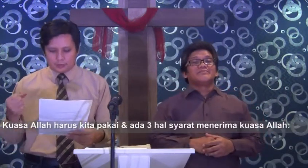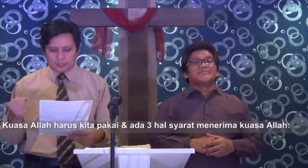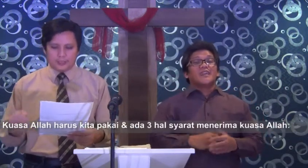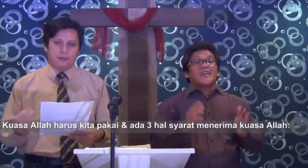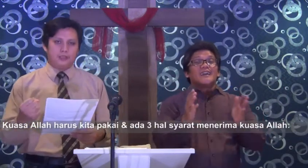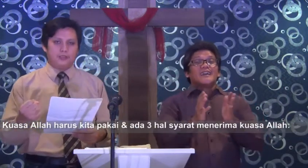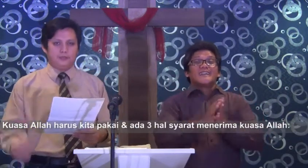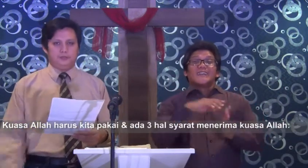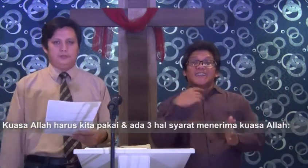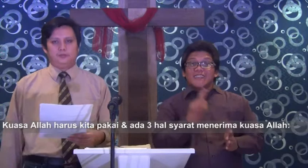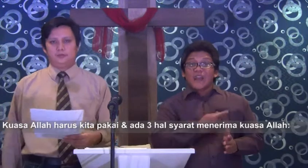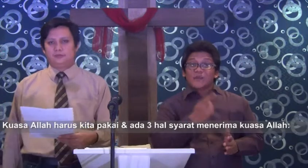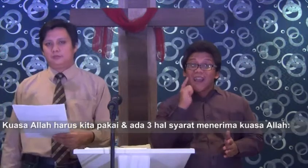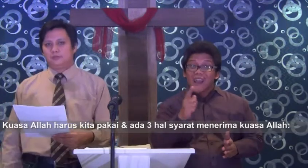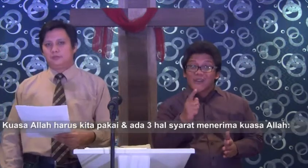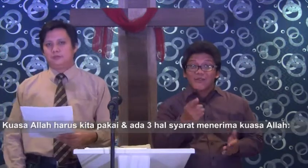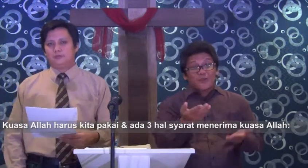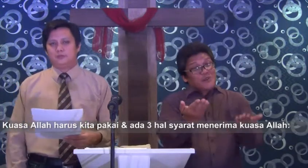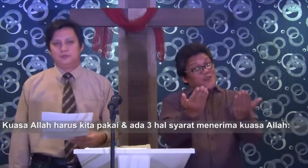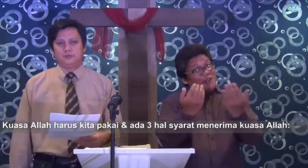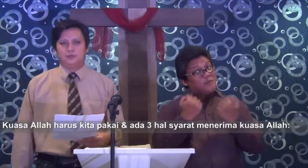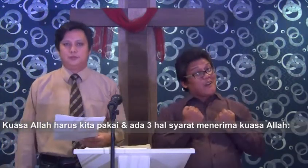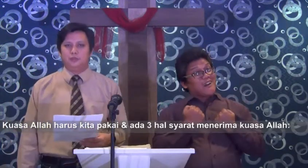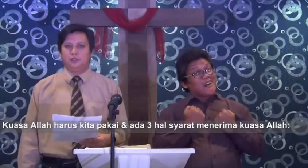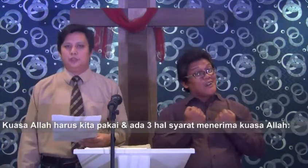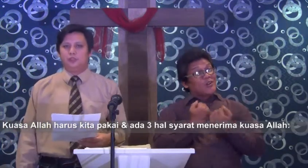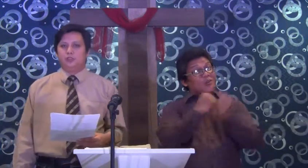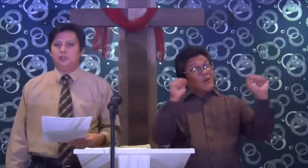Dan kita harus menerima itu.